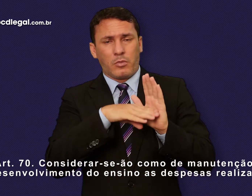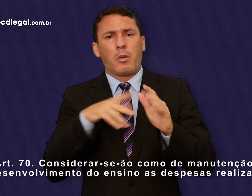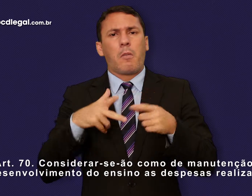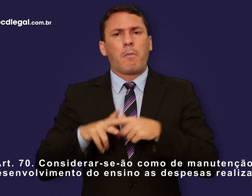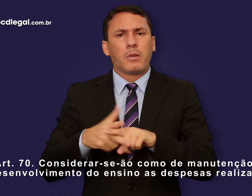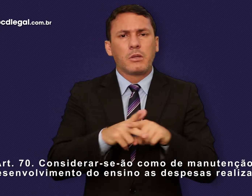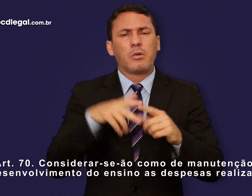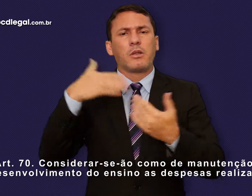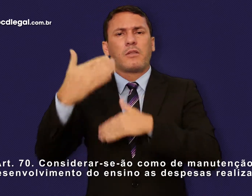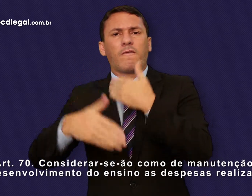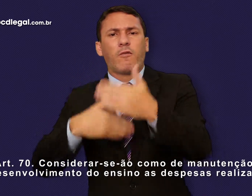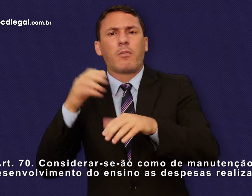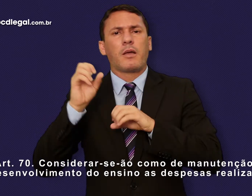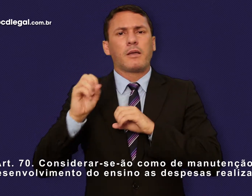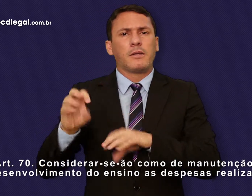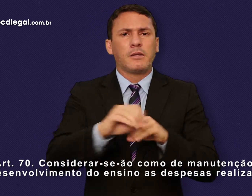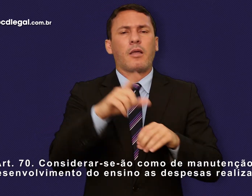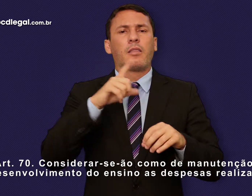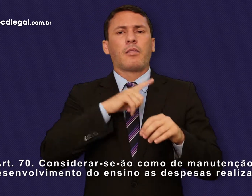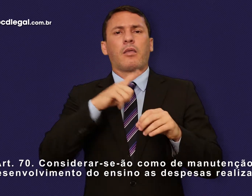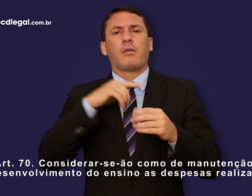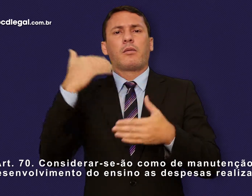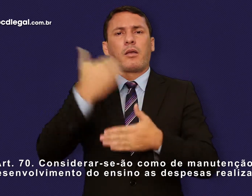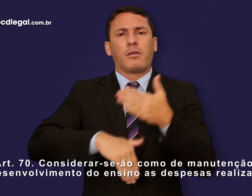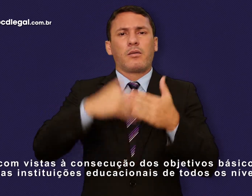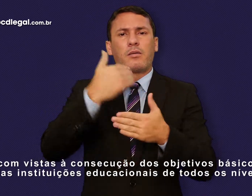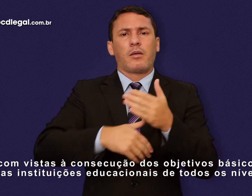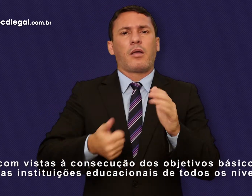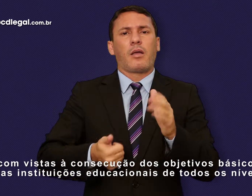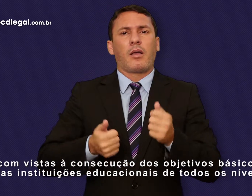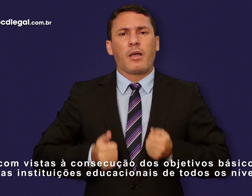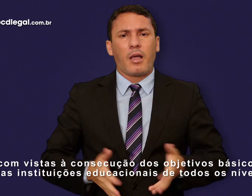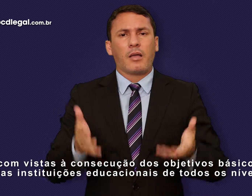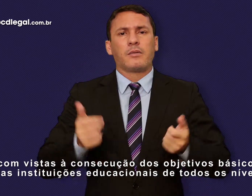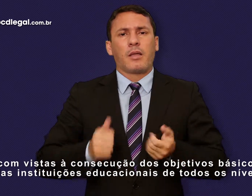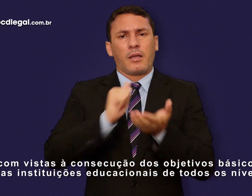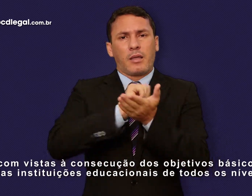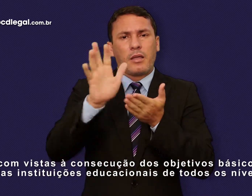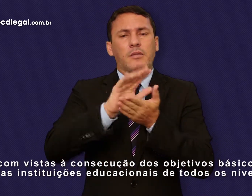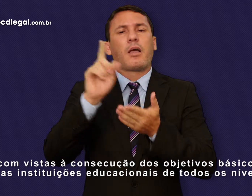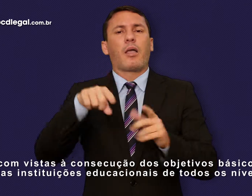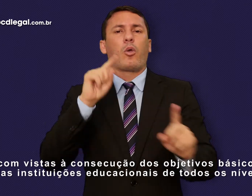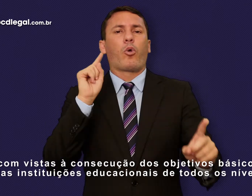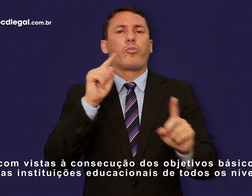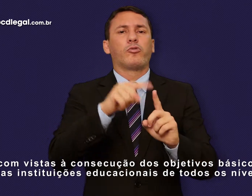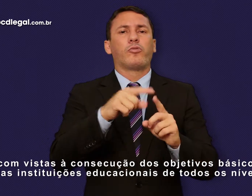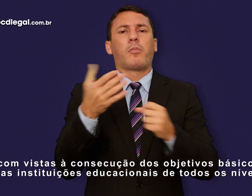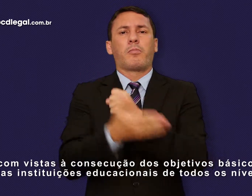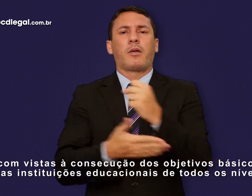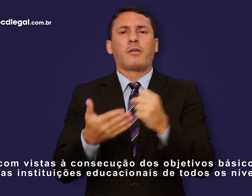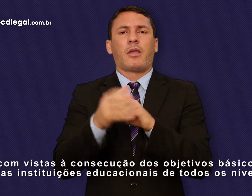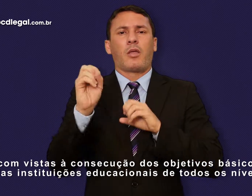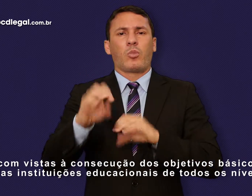manutenção e desenvolvimento do ensino as despesas realizadas com vistas à consecução dos objetivos básicos das instituições